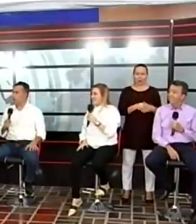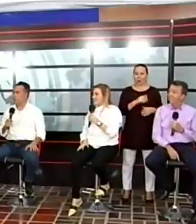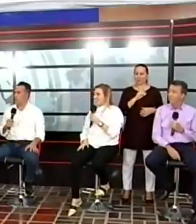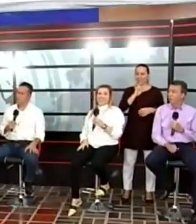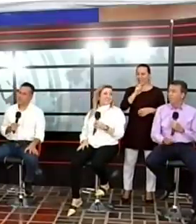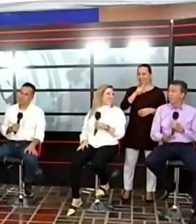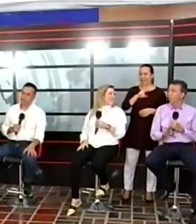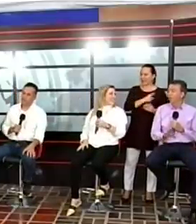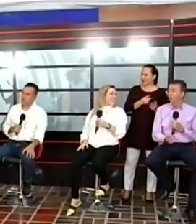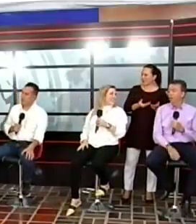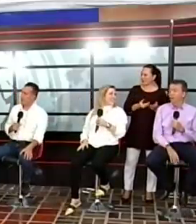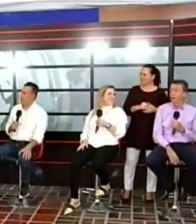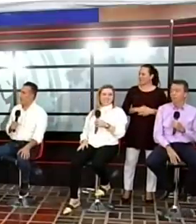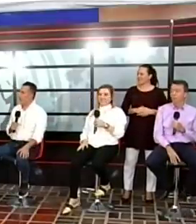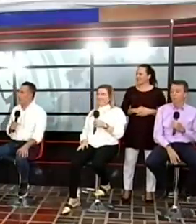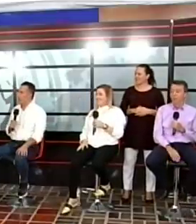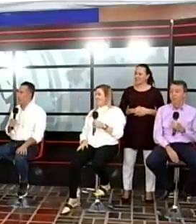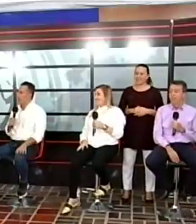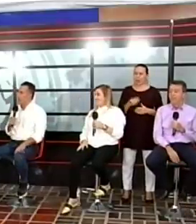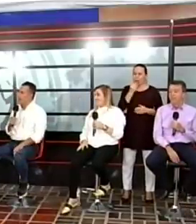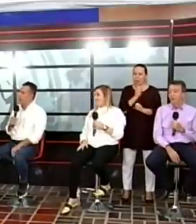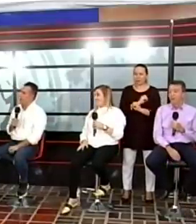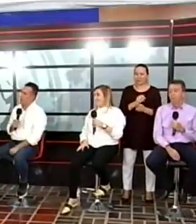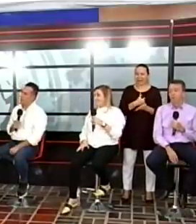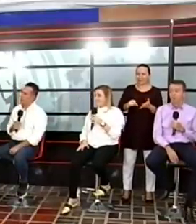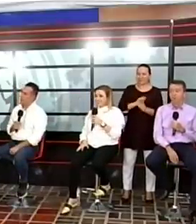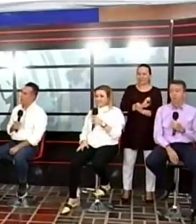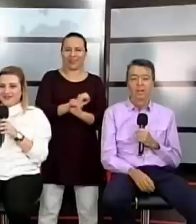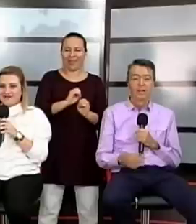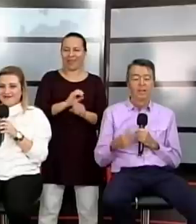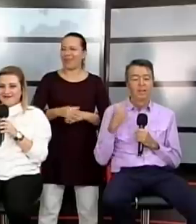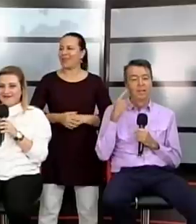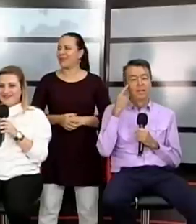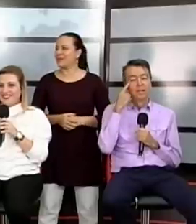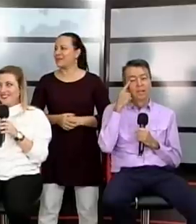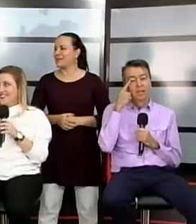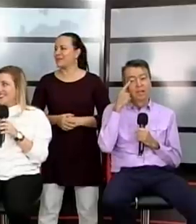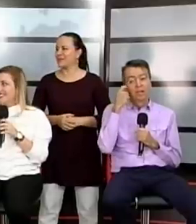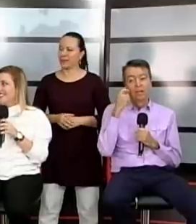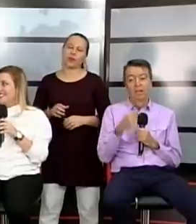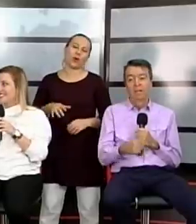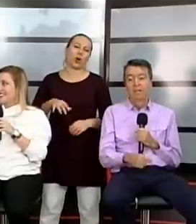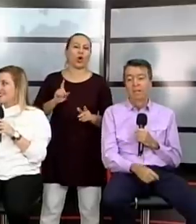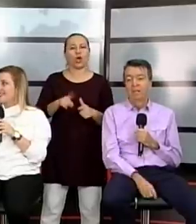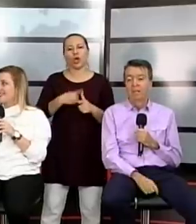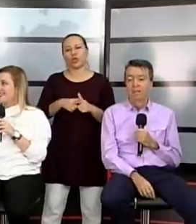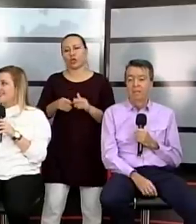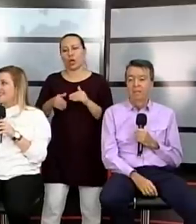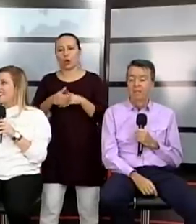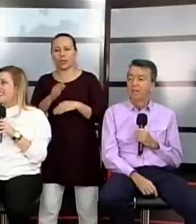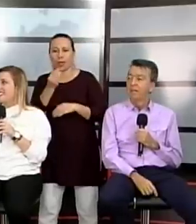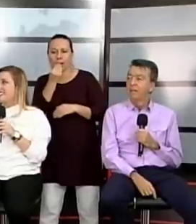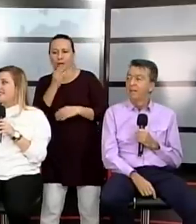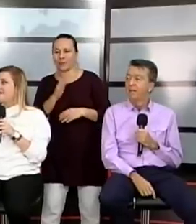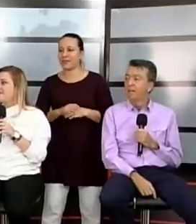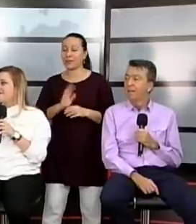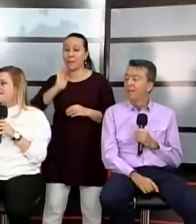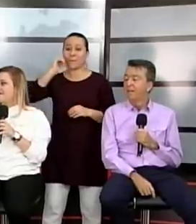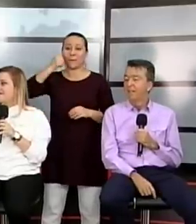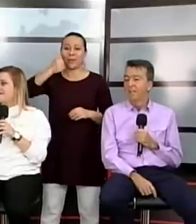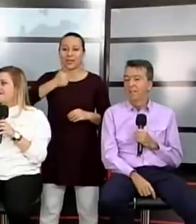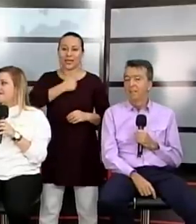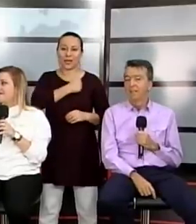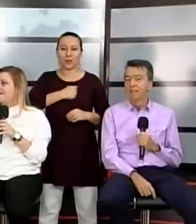No comemos o no gastamos. No comemos o no gastamos. No, tampoco. Bueno. Hay que traer lonchera para la bueno, próxima, para, ya sabemos. Para los de mañana,